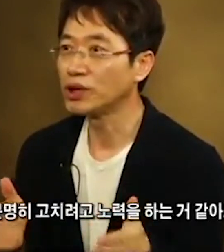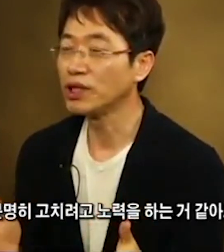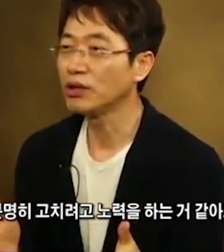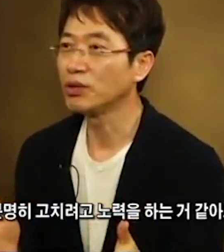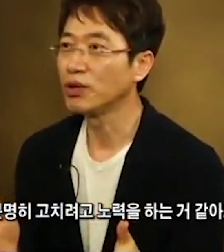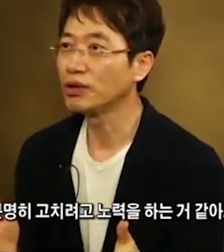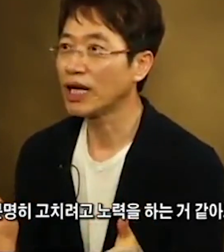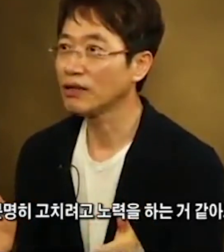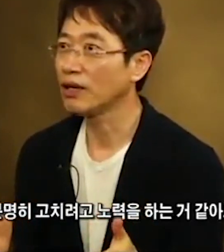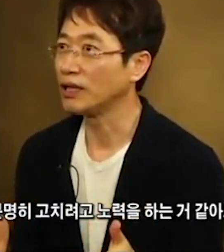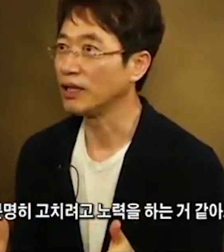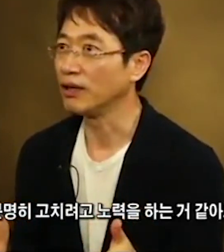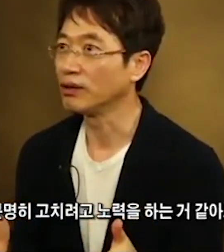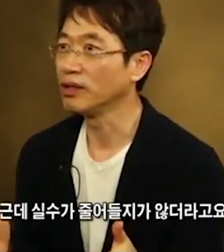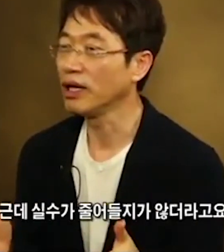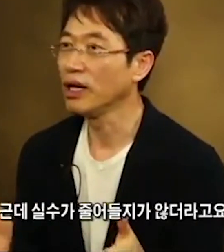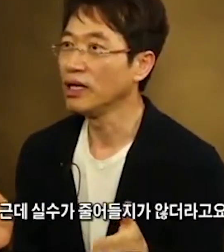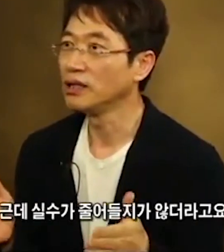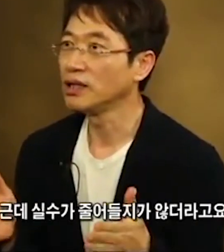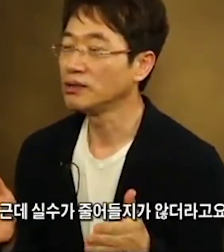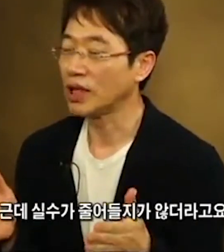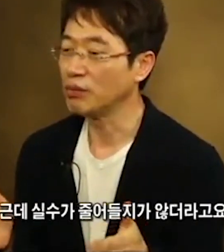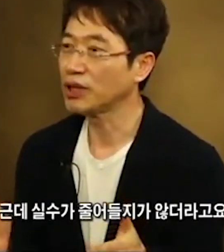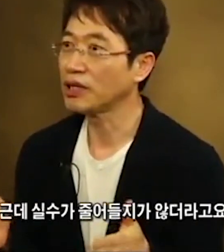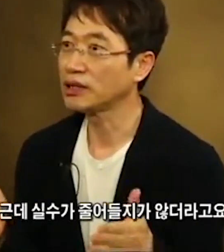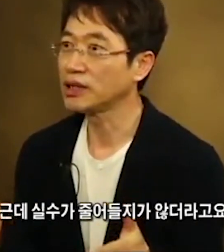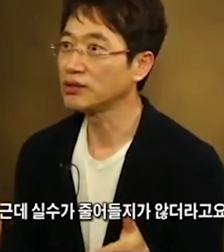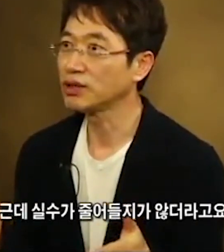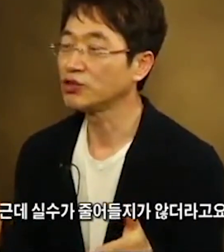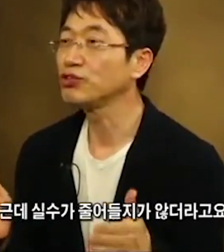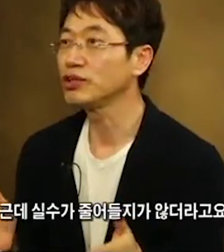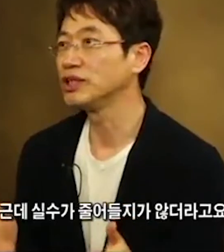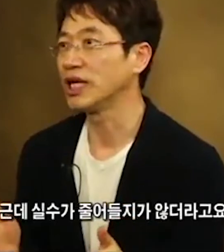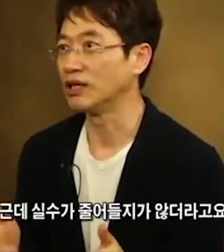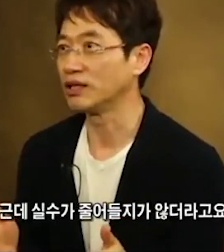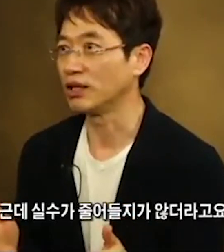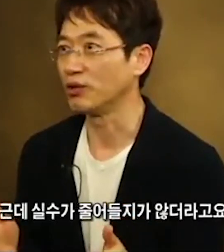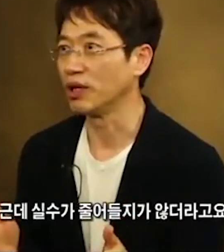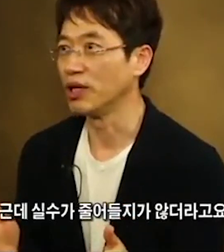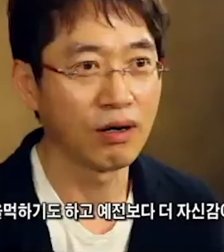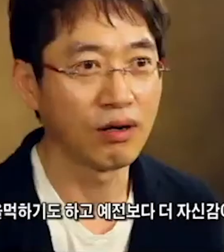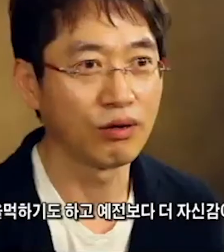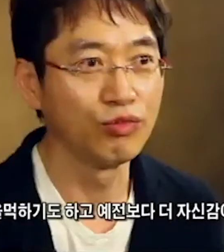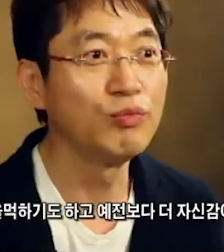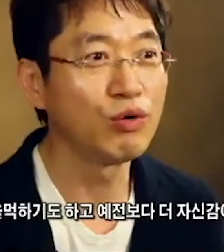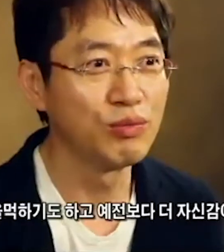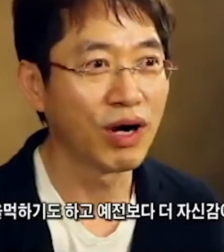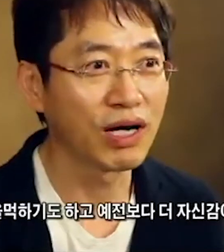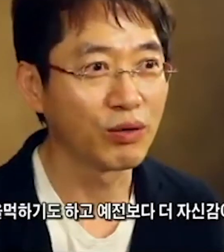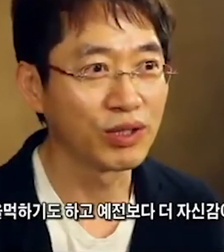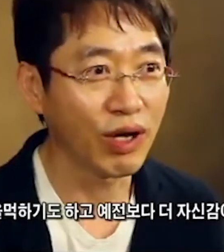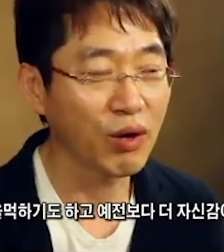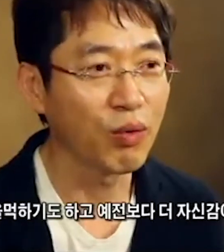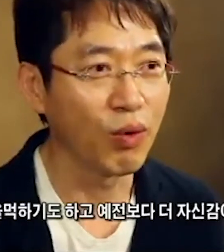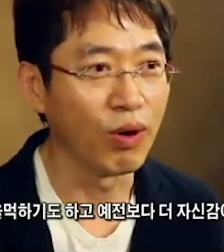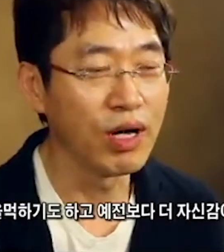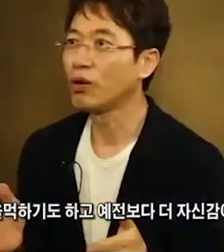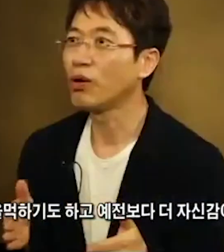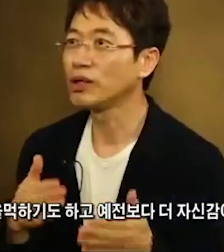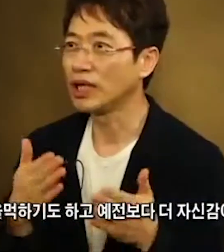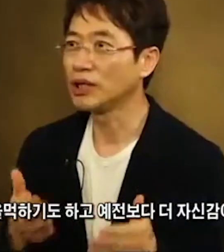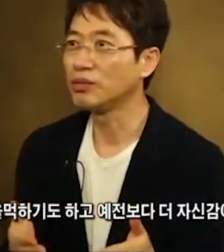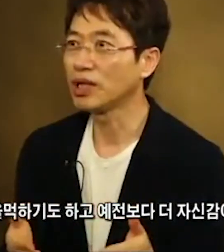분명히 고치려고 노력을 하는 것 같아요. 근데 잘못하는 그 실수가 줄어들질 않더라고요. 울먹울먹하기도